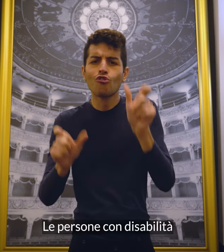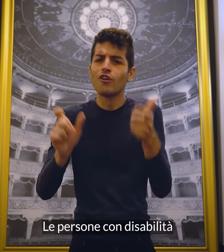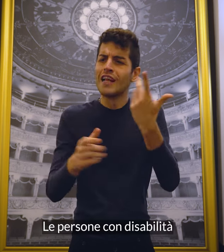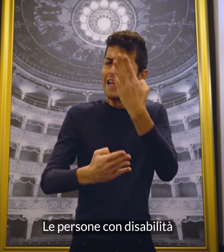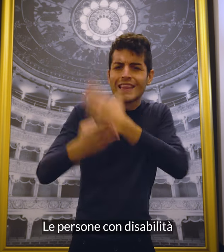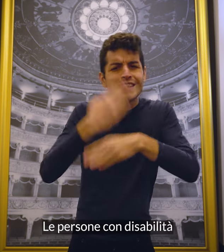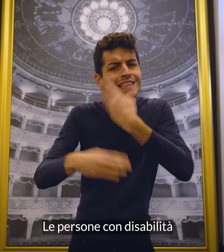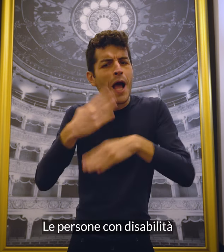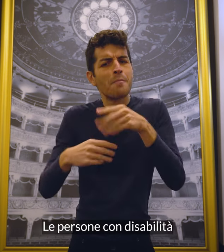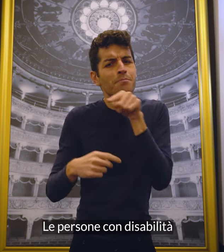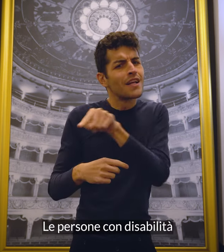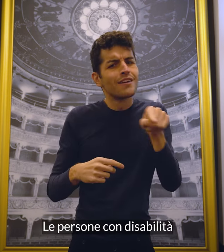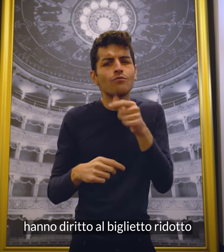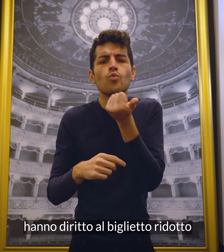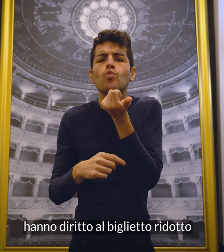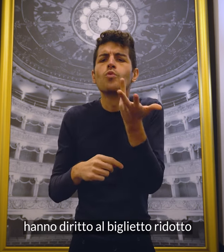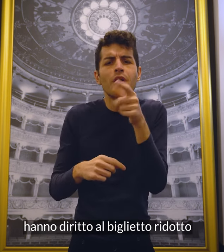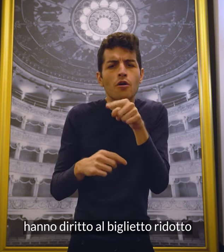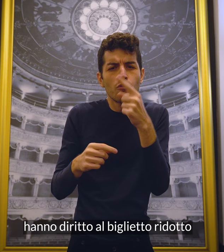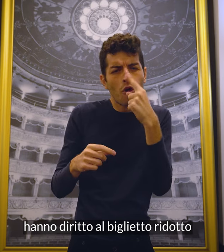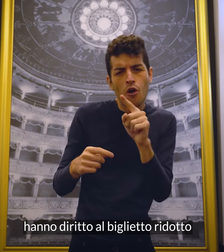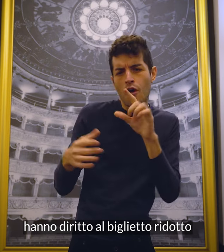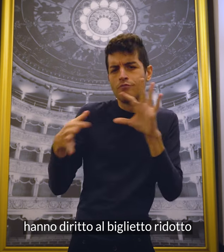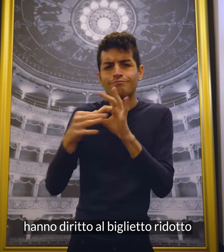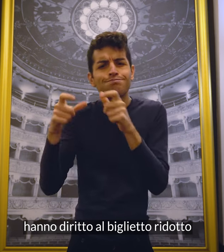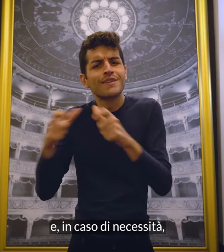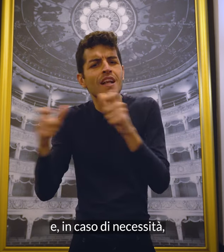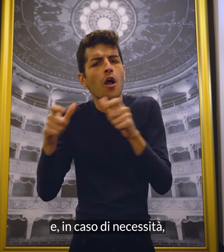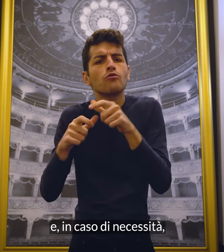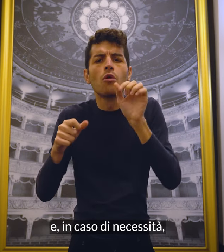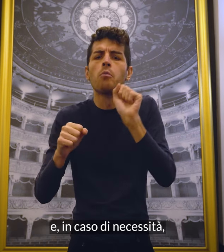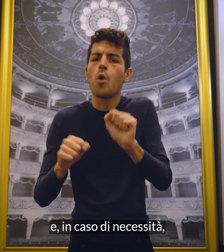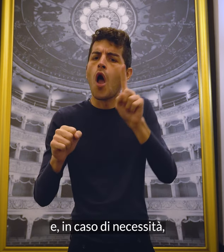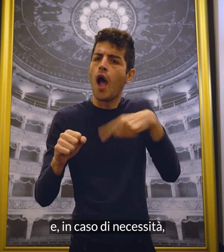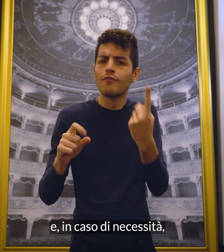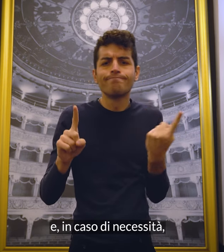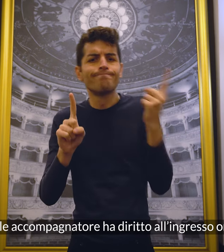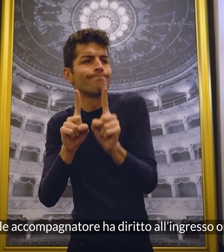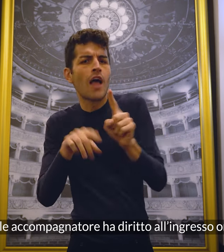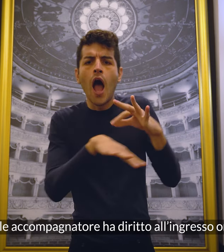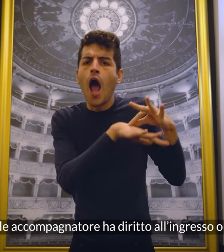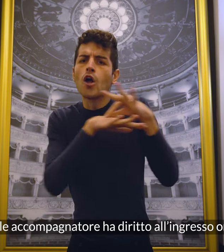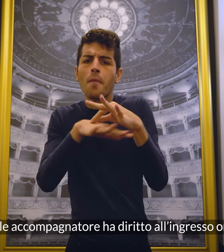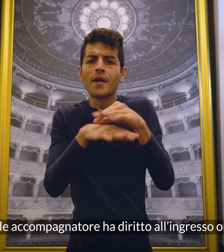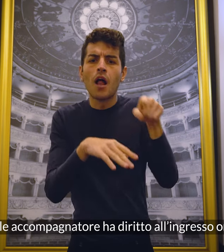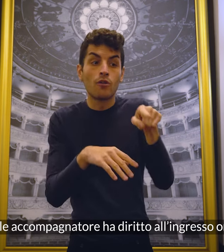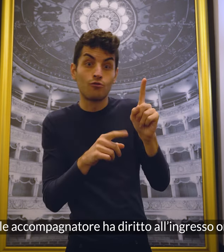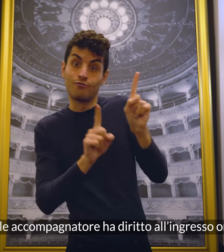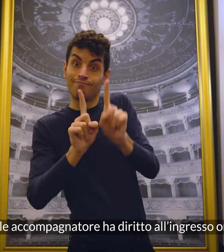le persone con disabilità hanno diritto al biglietto ridotto E in caso di necessità l'eventuale accompagnatore ha